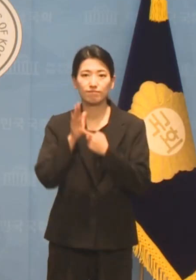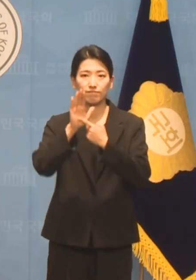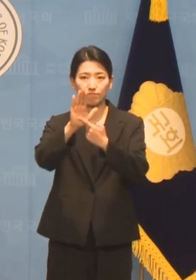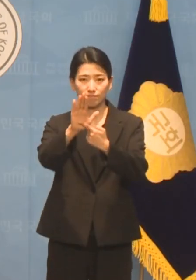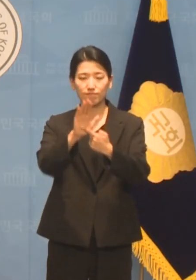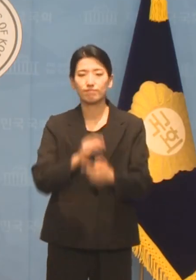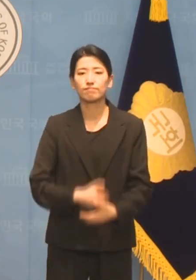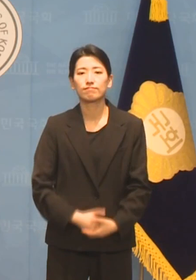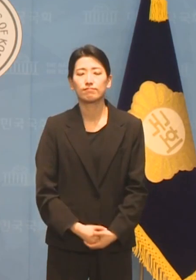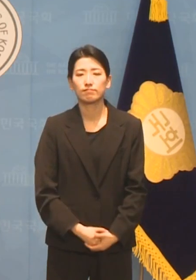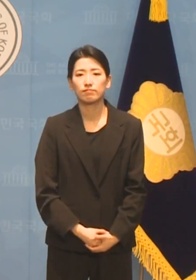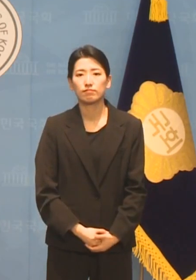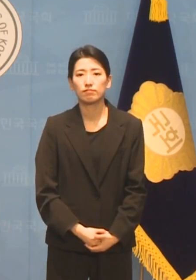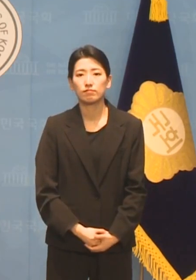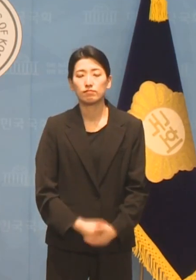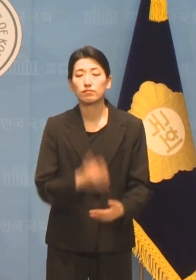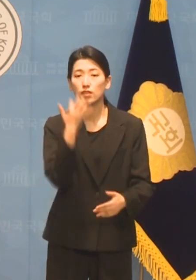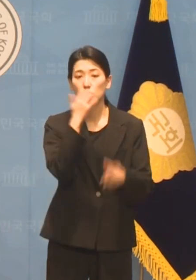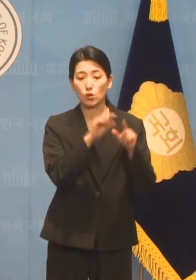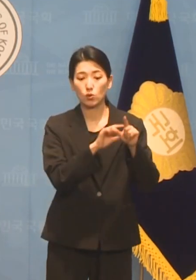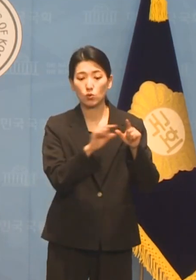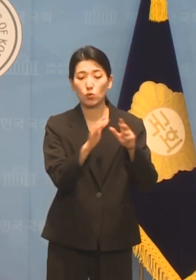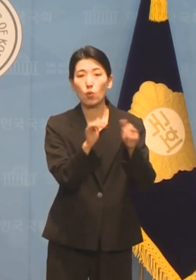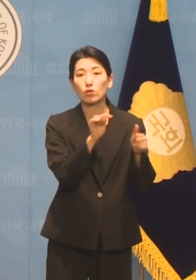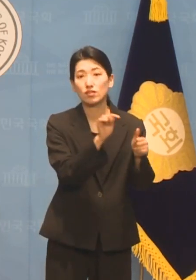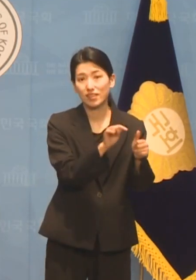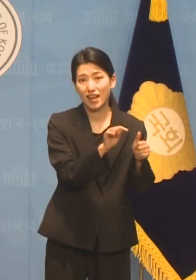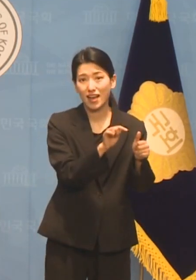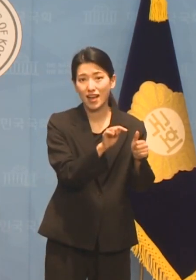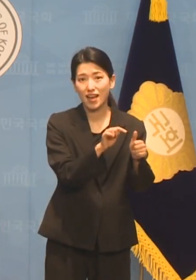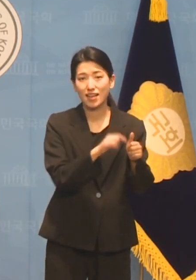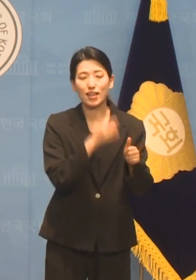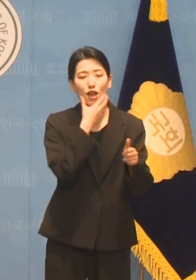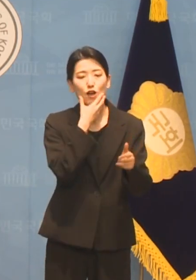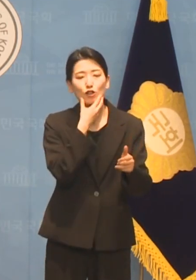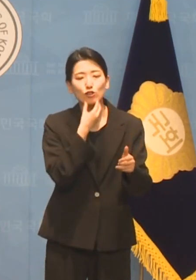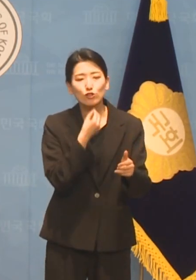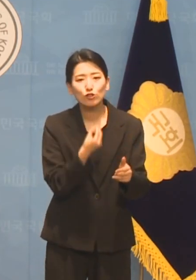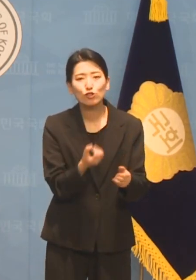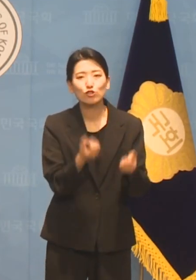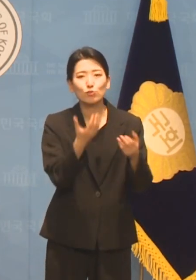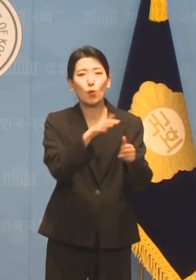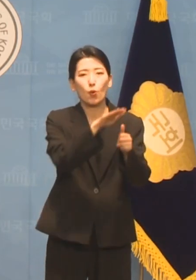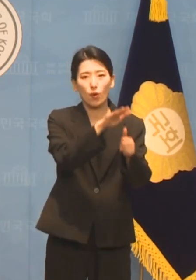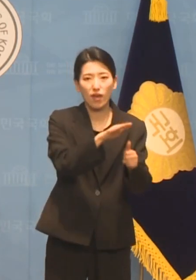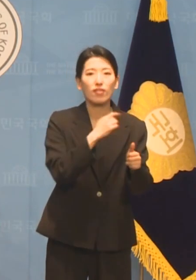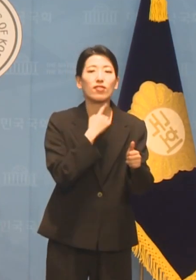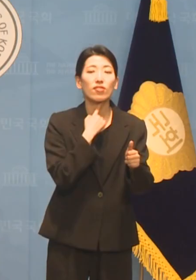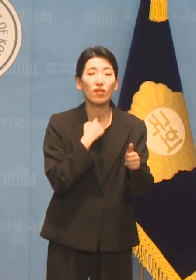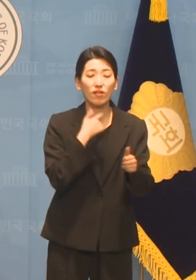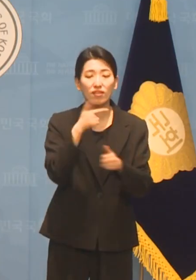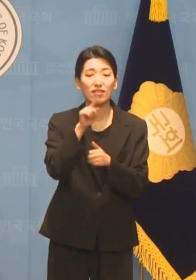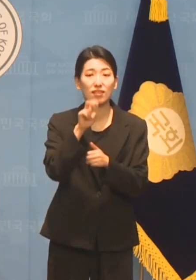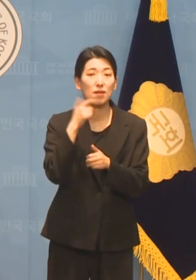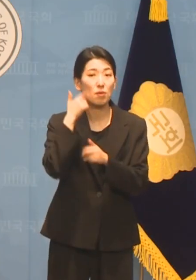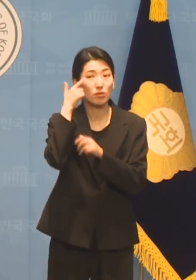드리겠습니다. 성소수자 축복 남재영 목사, 법원의 출교 효력 정지를